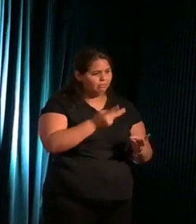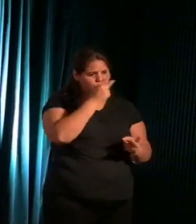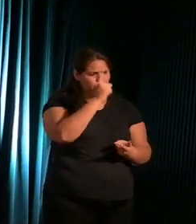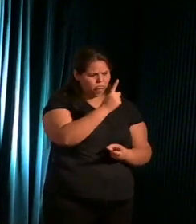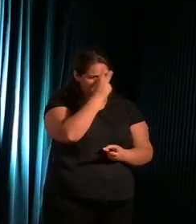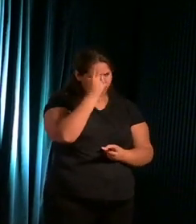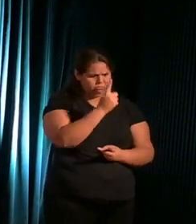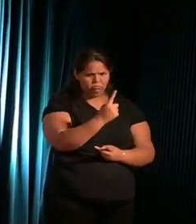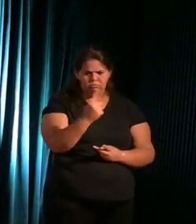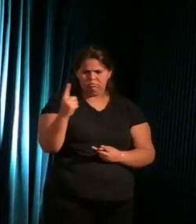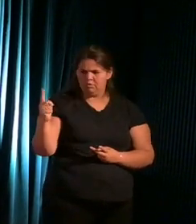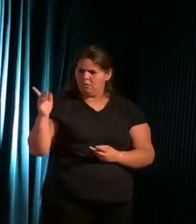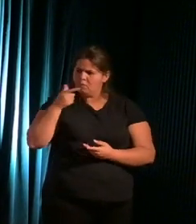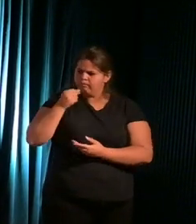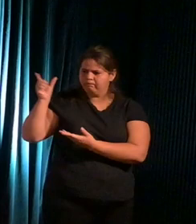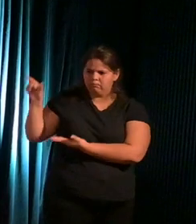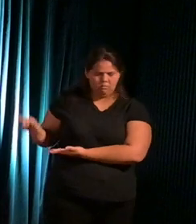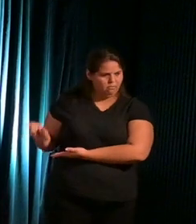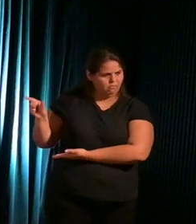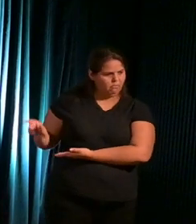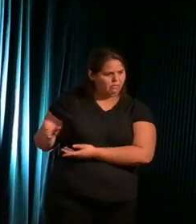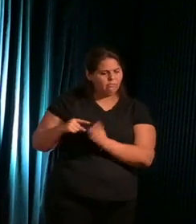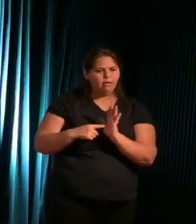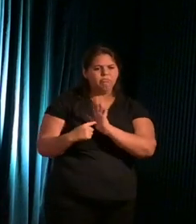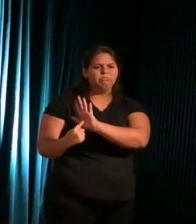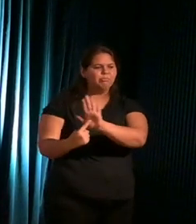guiada pelo próprio Walter.